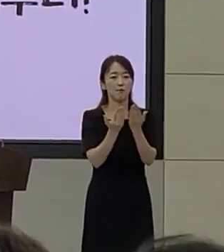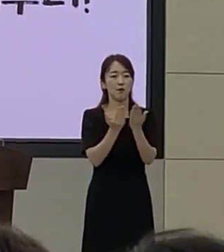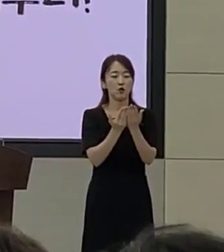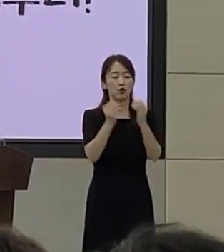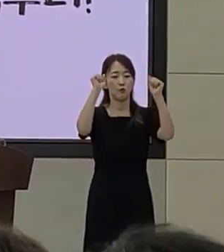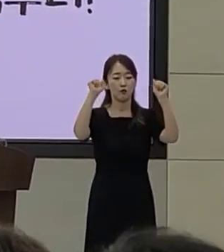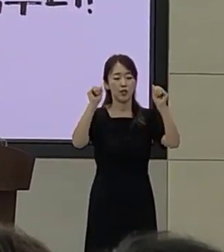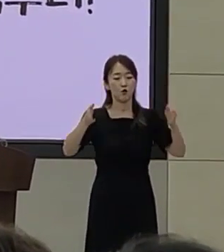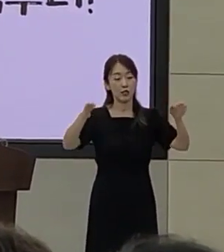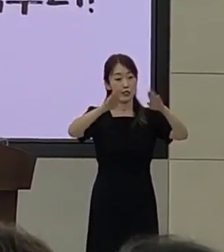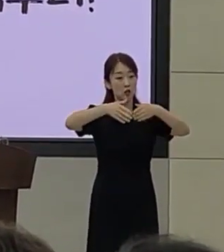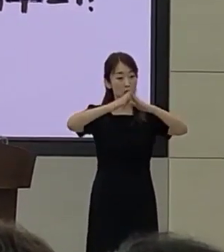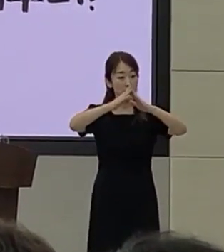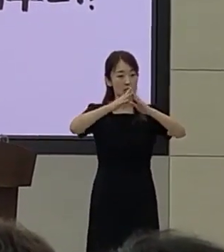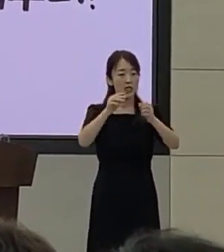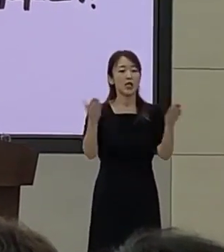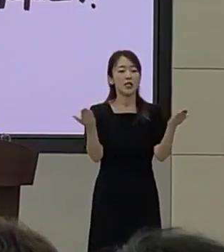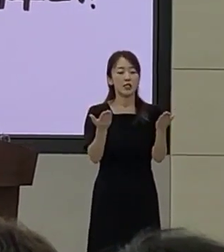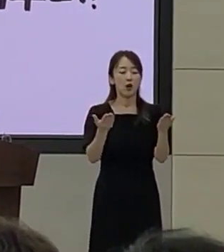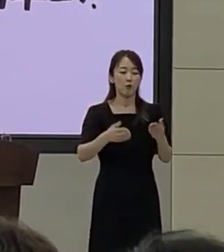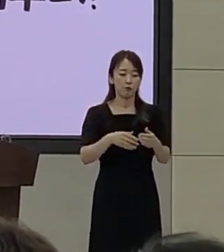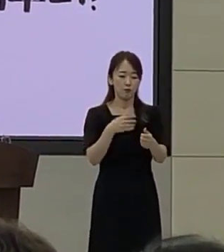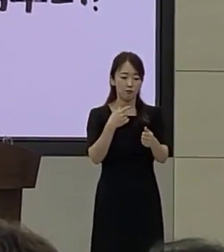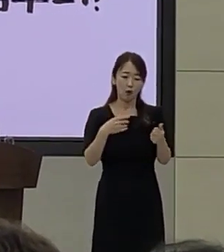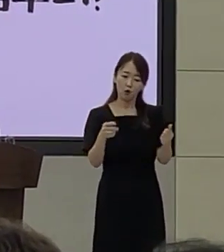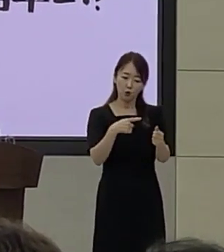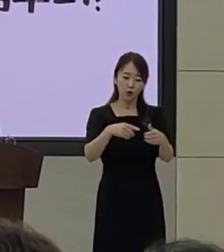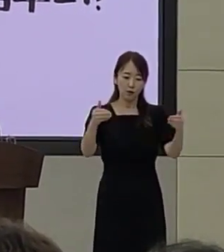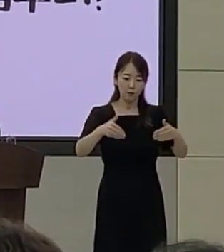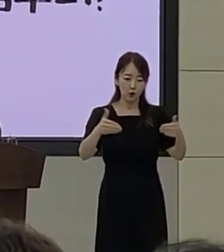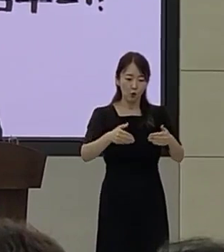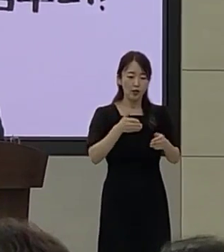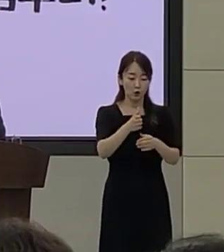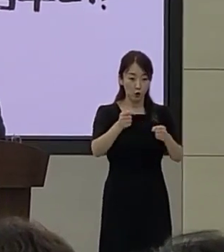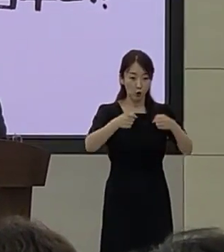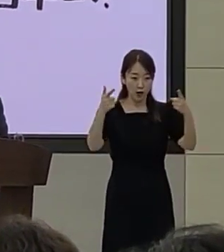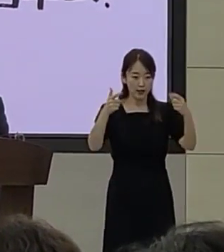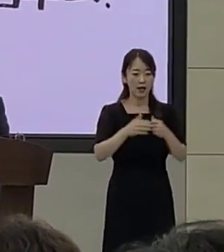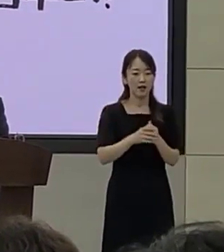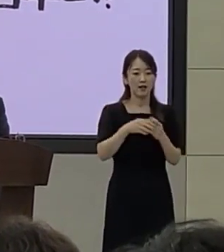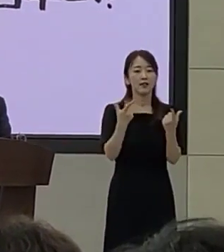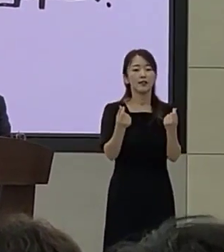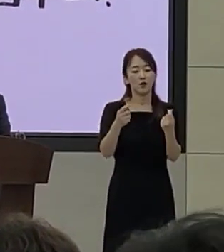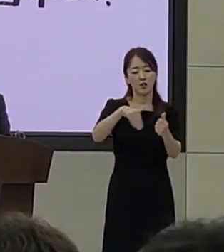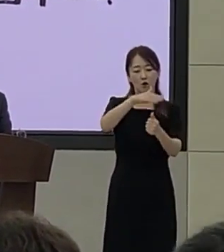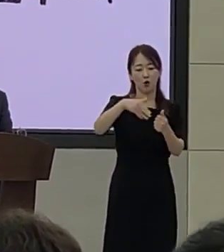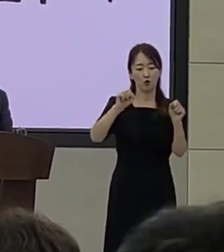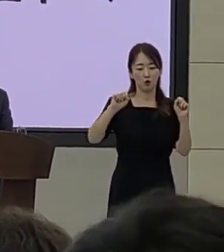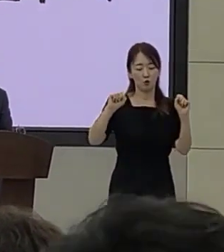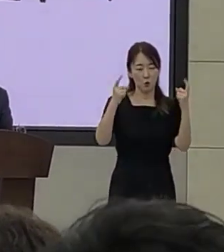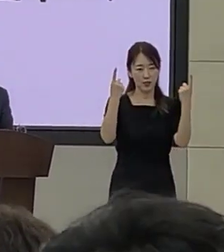특수학생 맞춤형 체육시설 설치와 직업교육에 필요한 전공을 확대해 특수교육 여건도